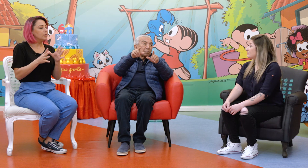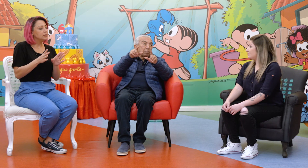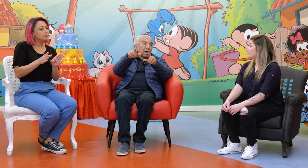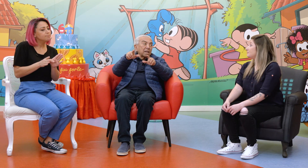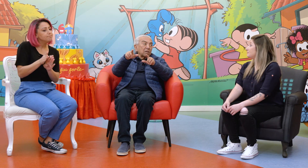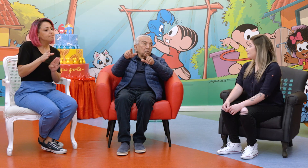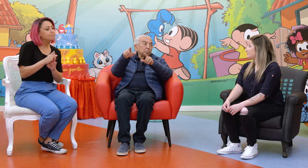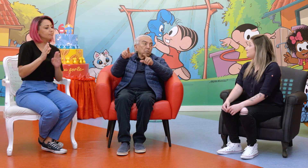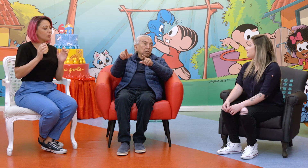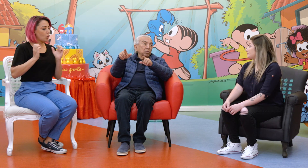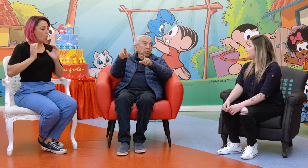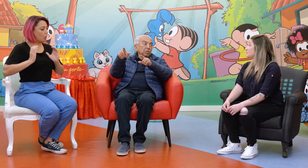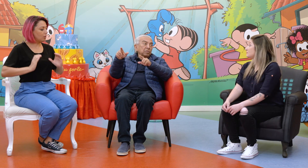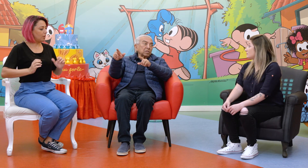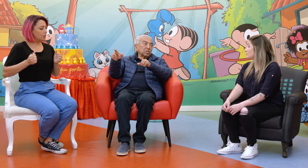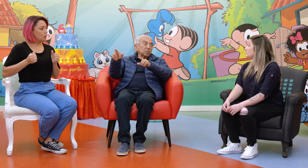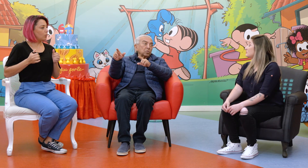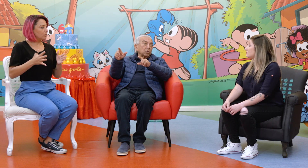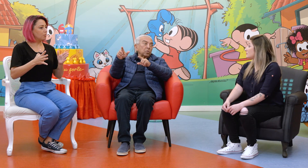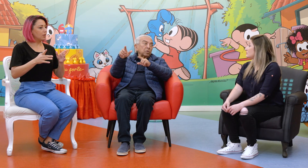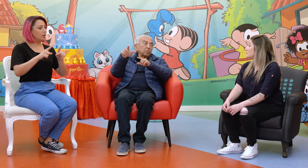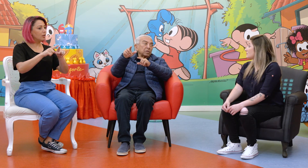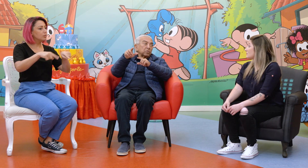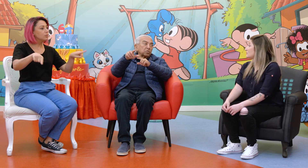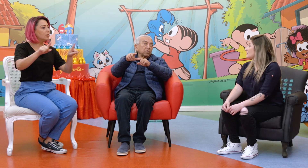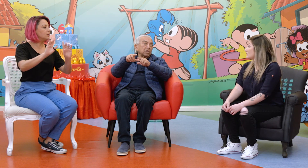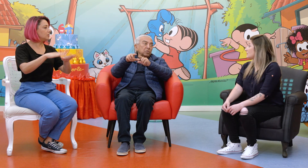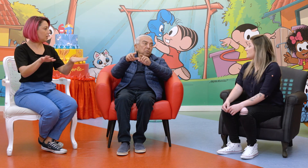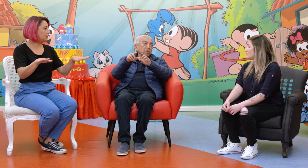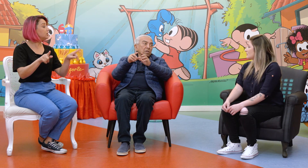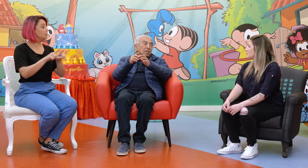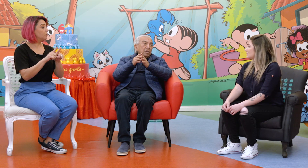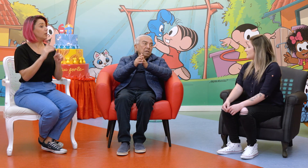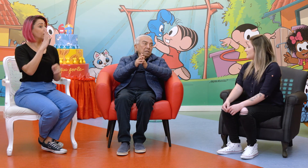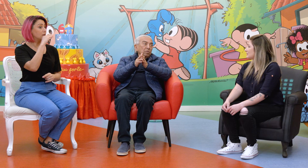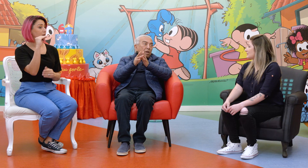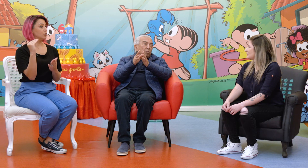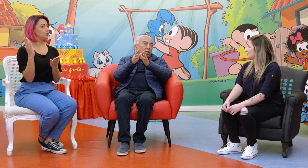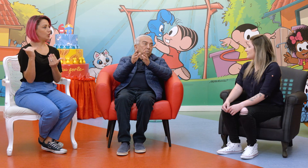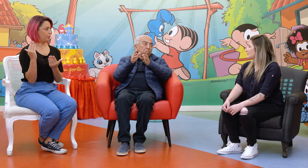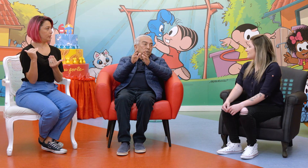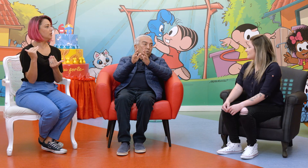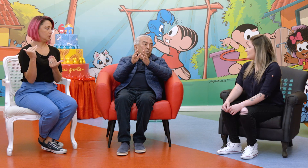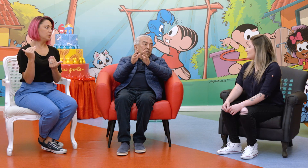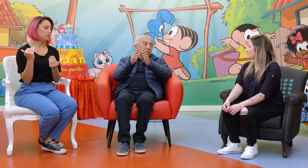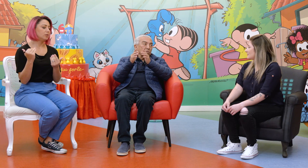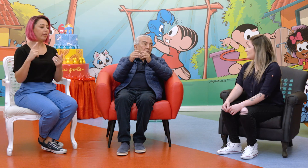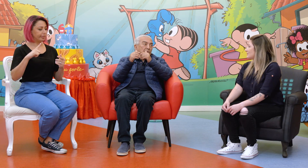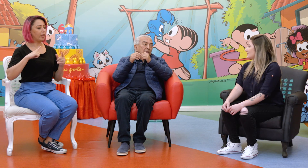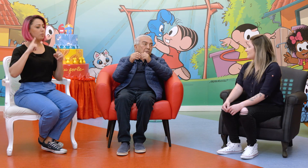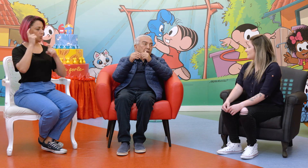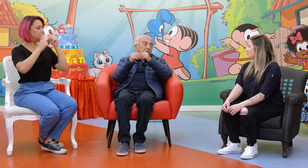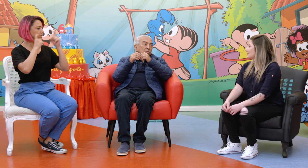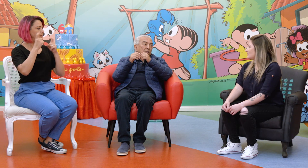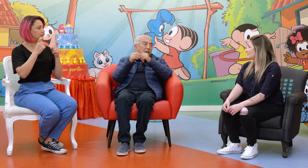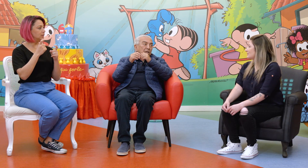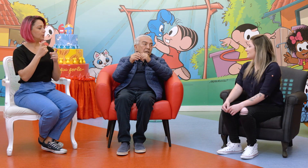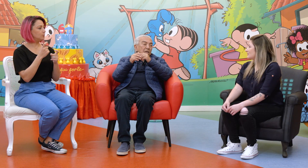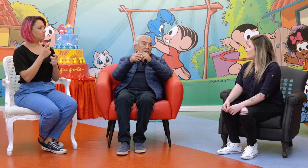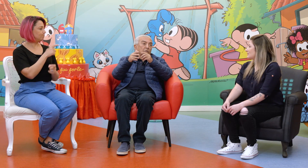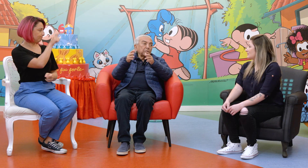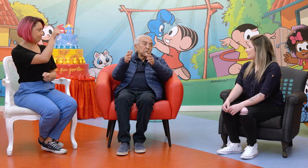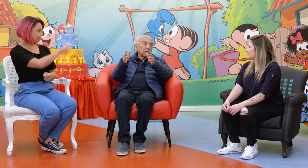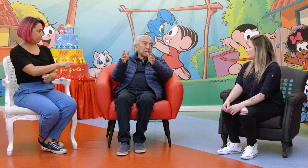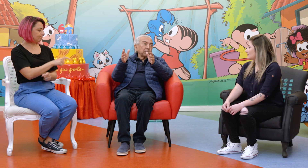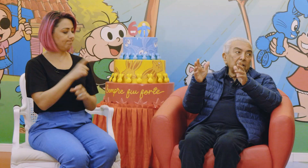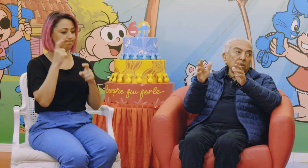comportamentais para o público infantil ou infanto-juvenil. Então, há uma preocupação minha particular